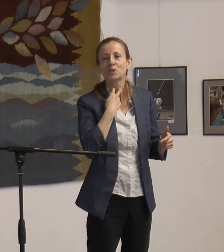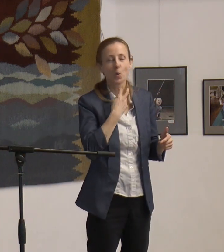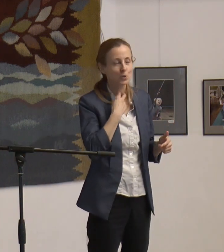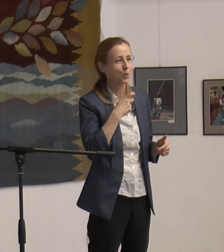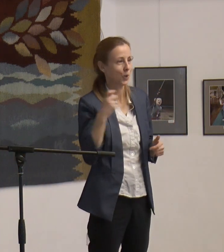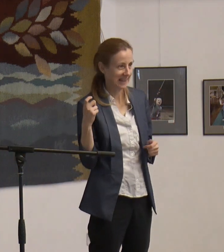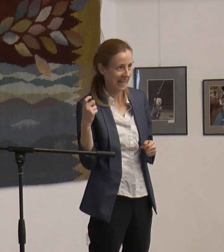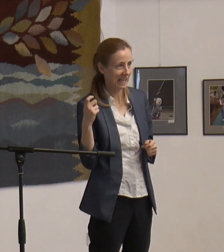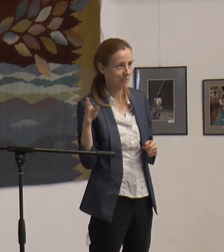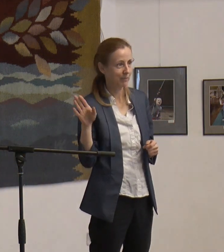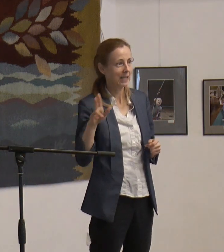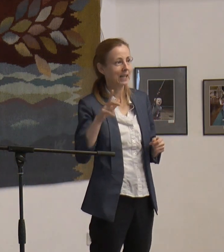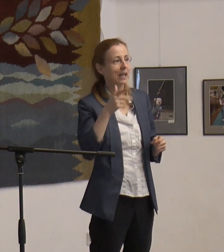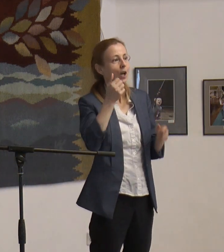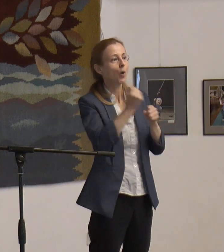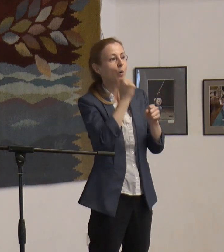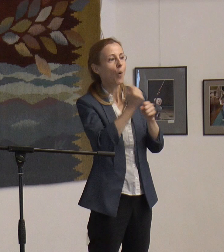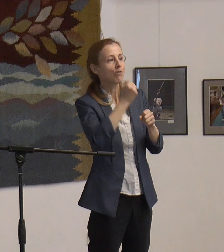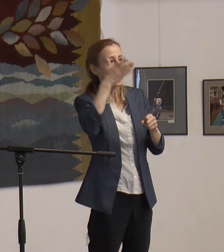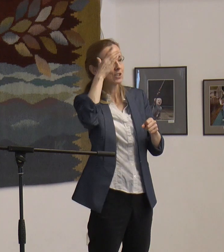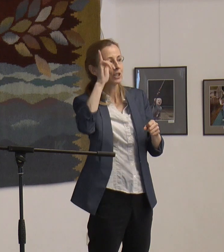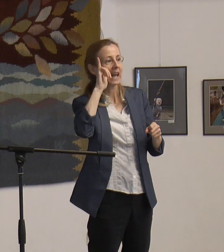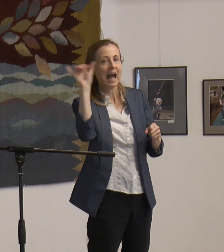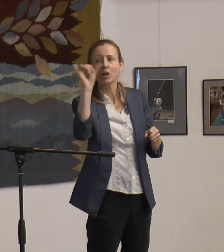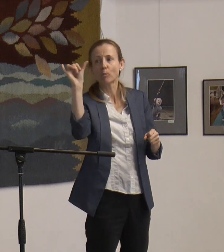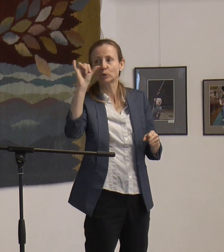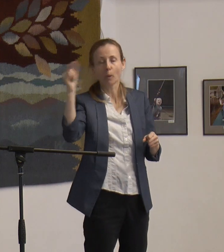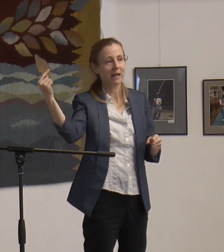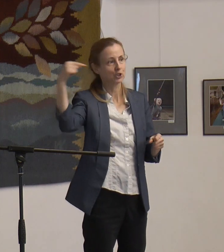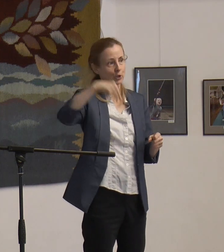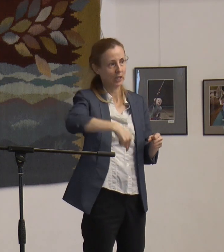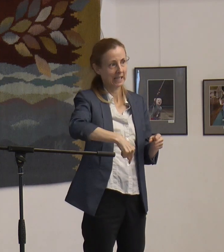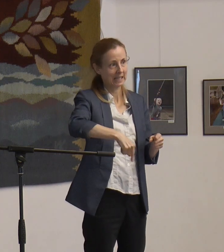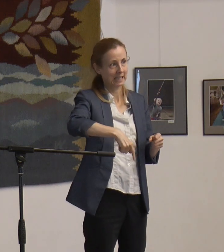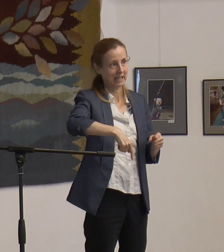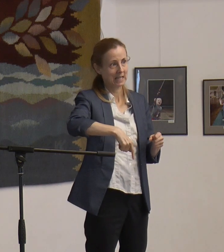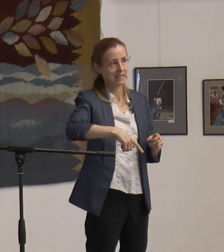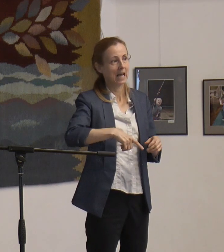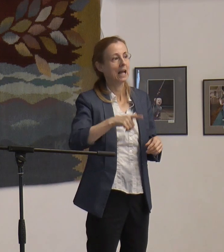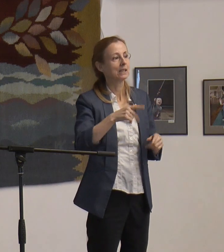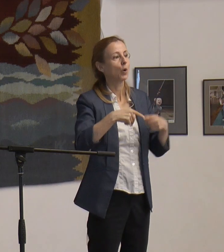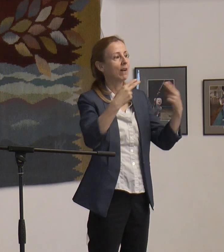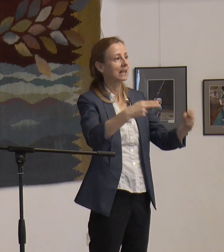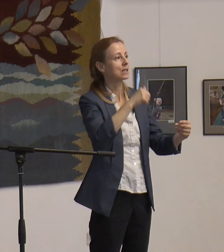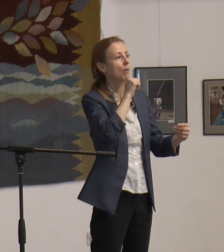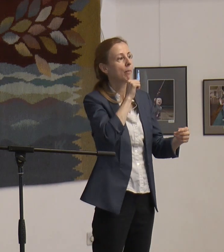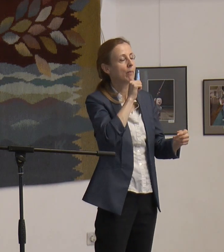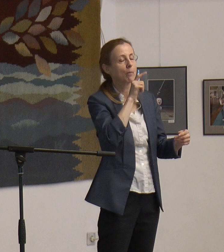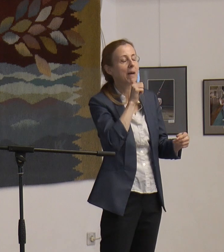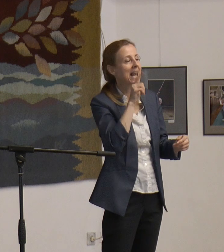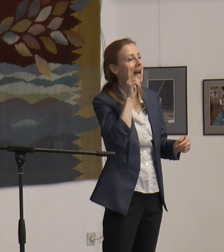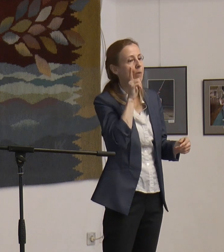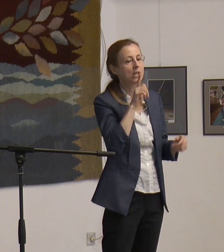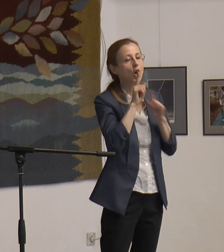Győzőné Kovács Klára, aki Budapestről érkezett hozzánk, Herner Marian a Csend